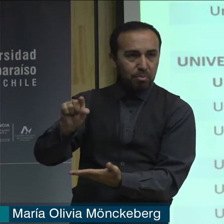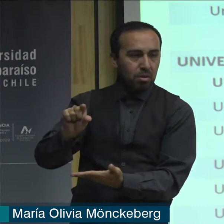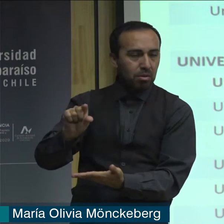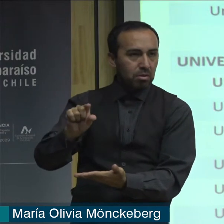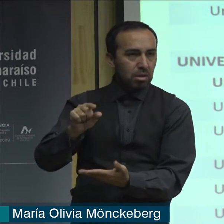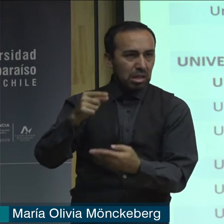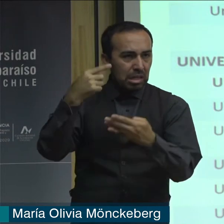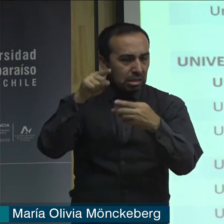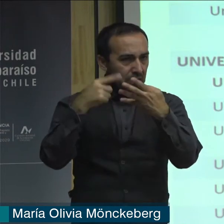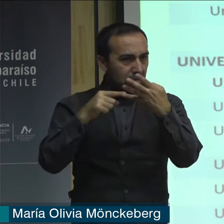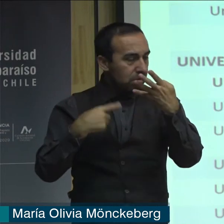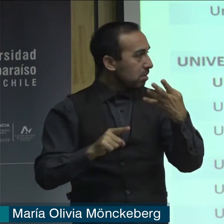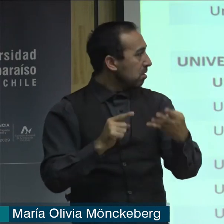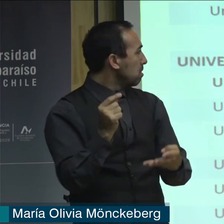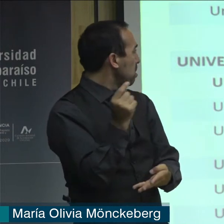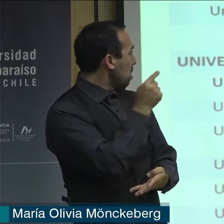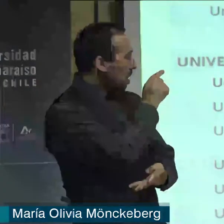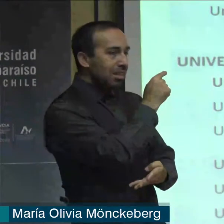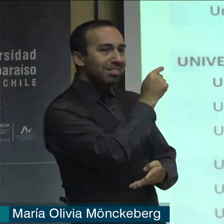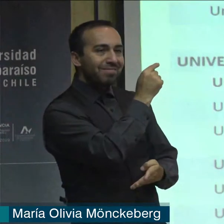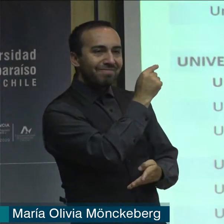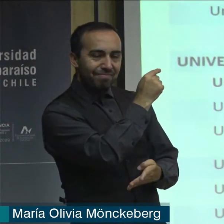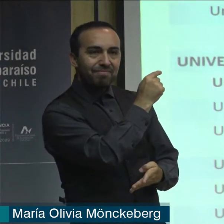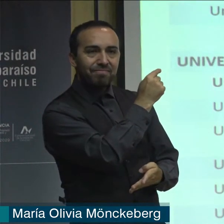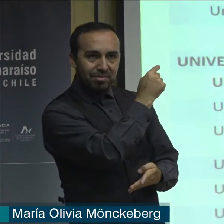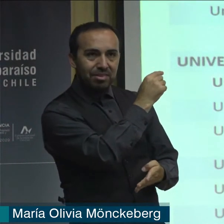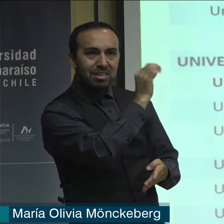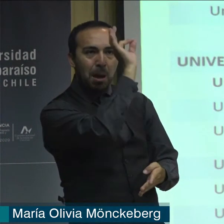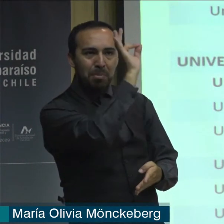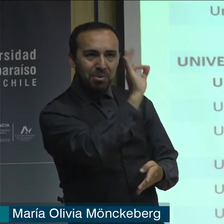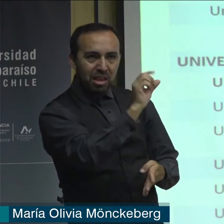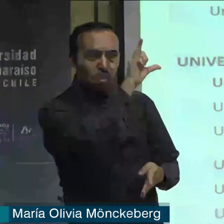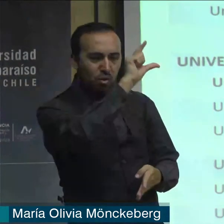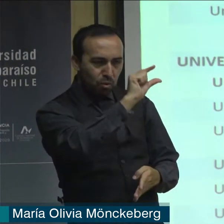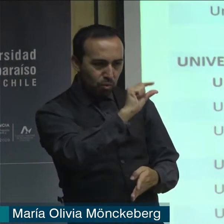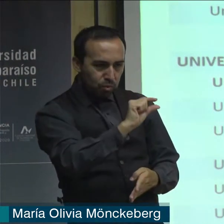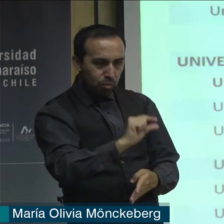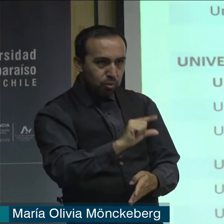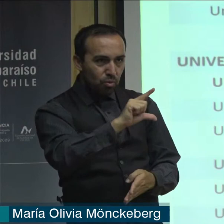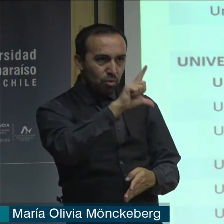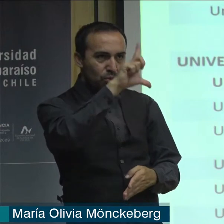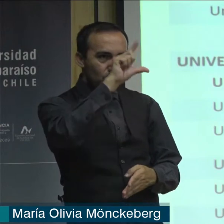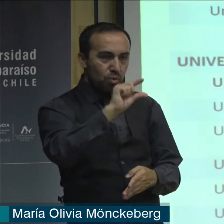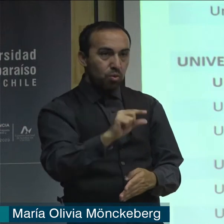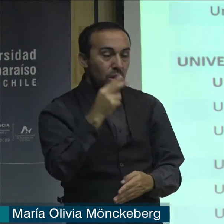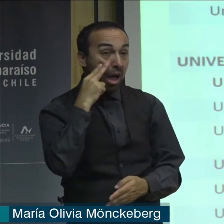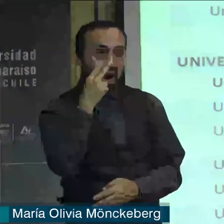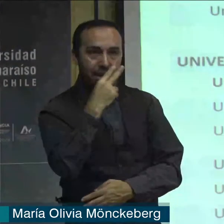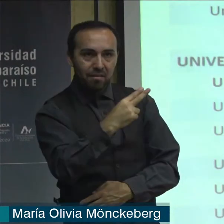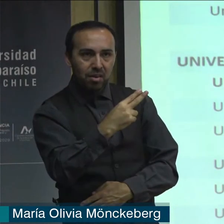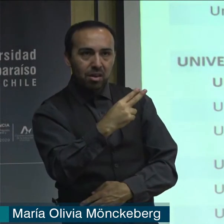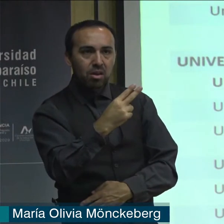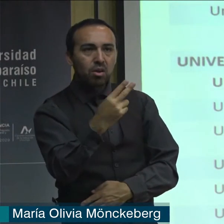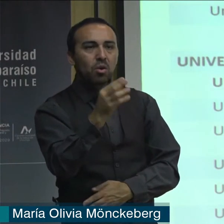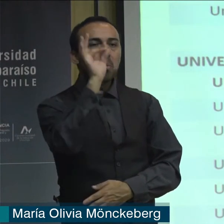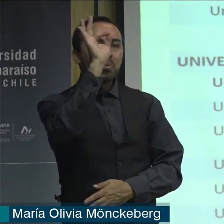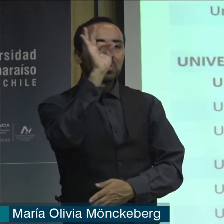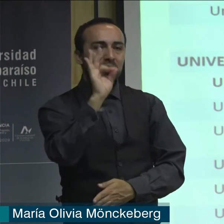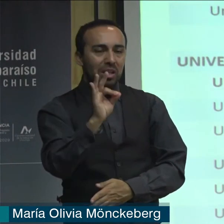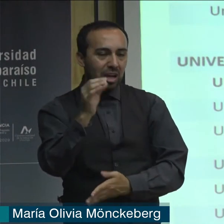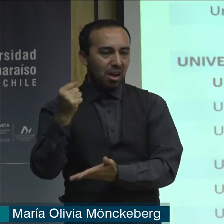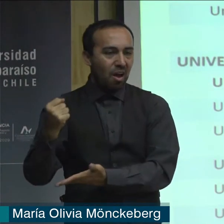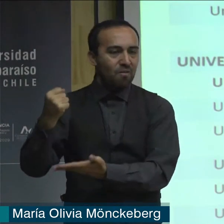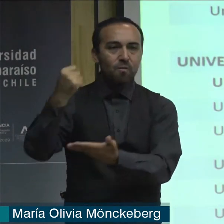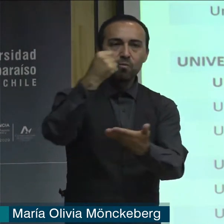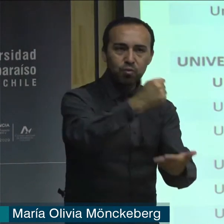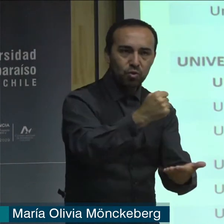números más en detalle que permiten ver cuánto era el Aquí está el